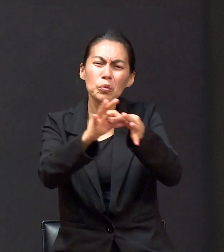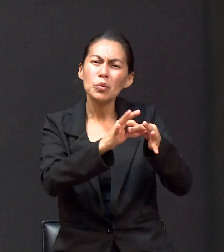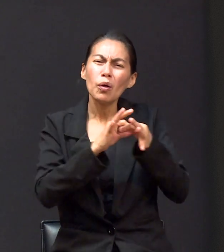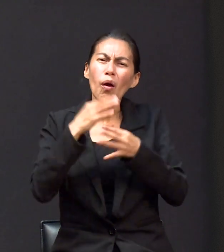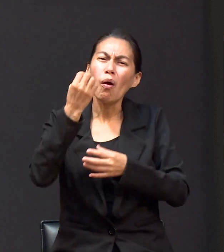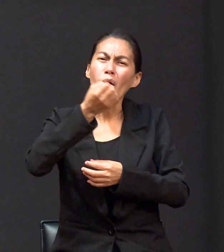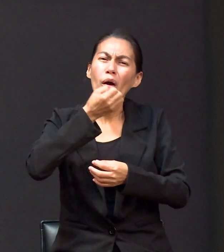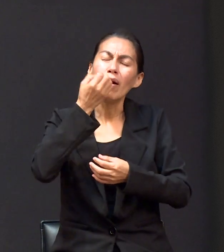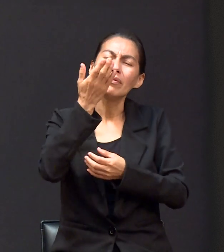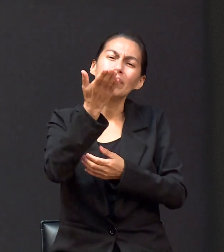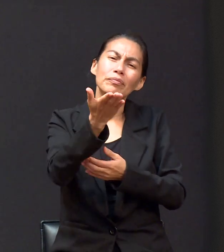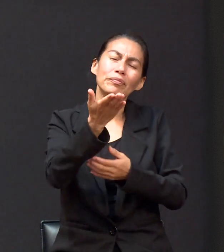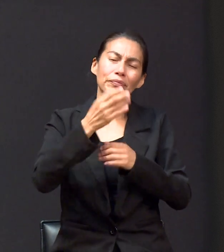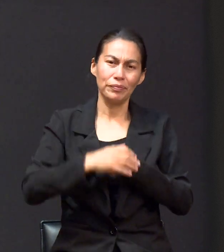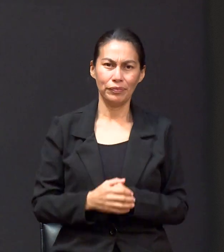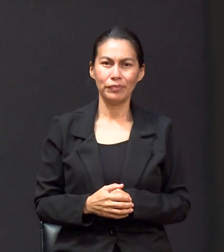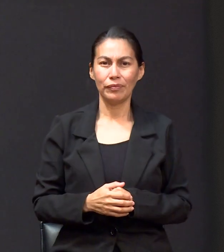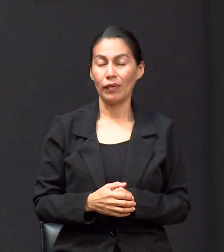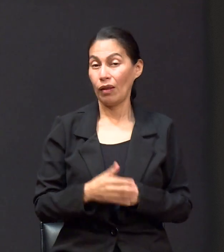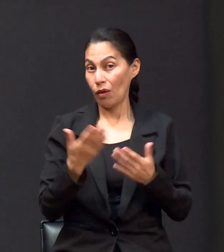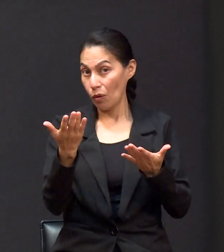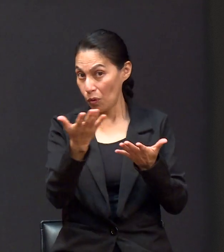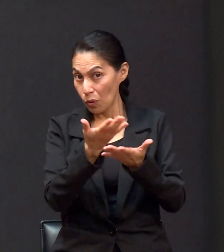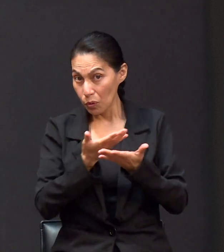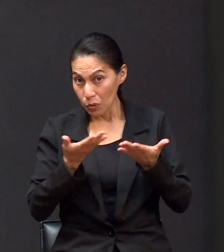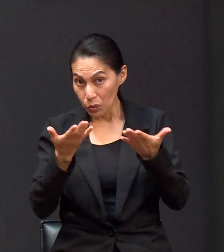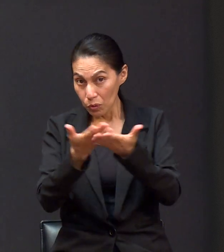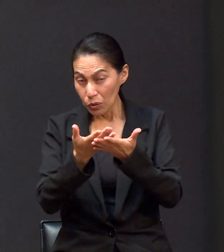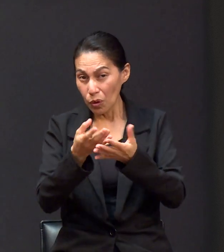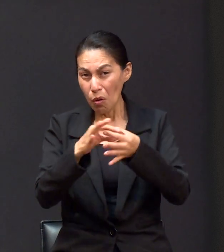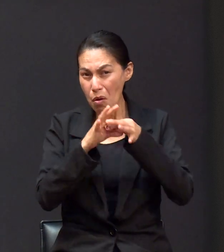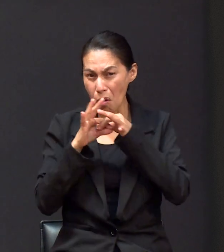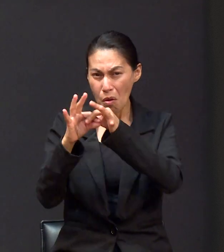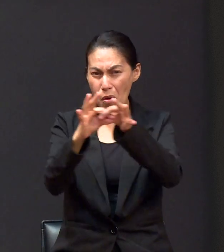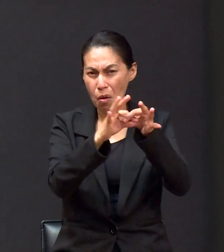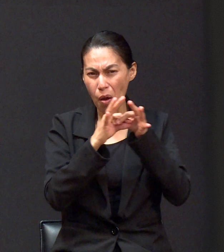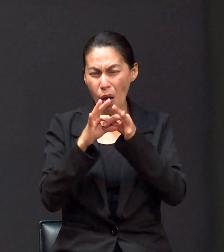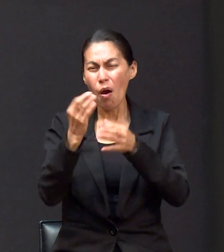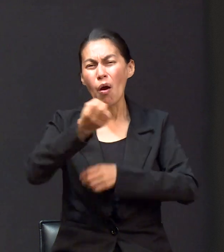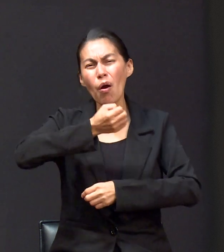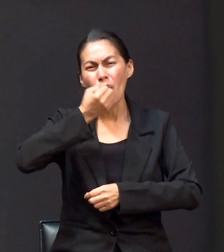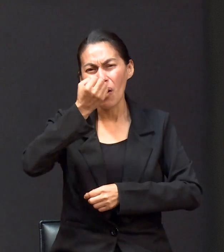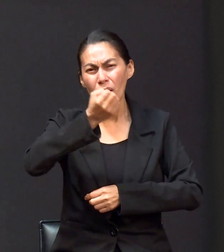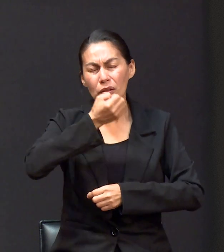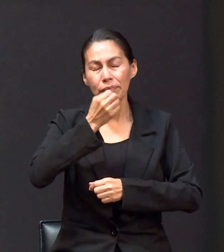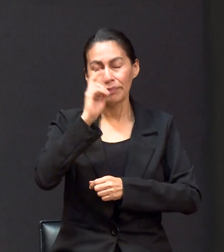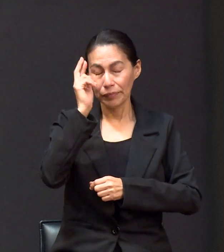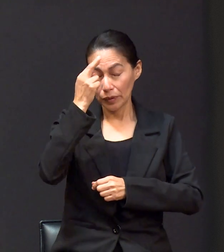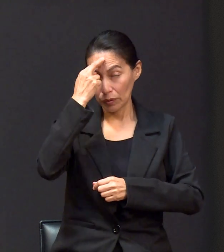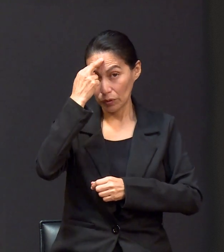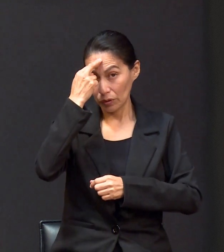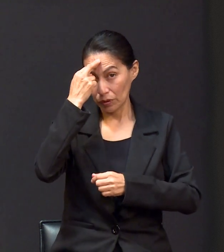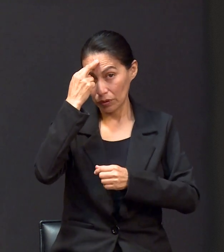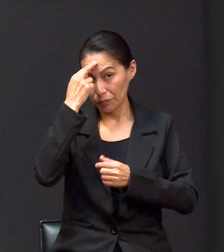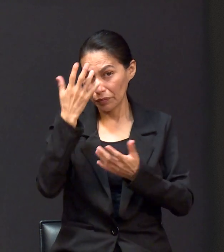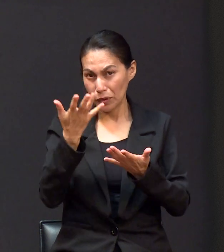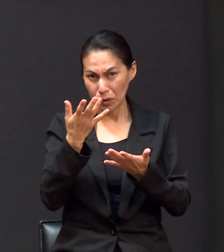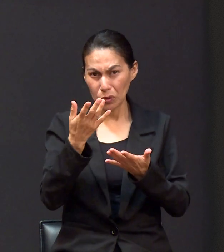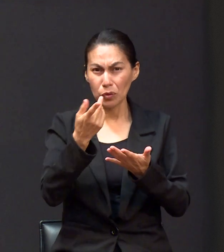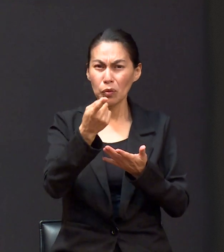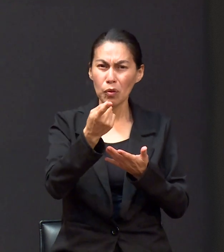en oración para orar por tus pedidos y unirnos a ti en oración. Recuerda también que